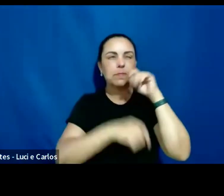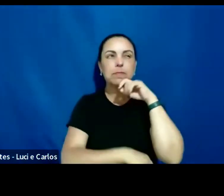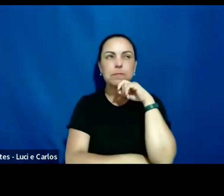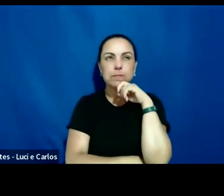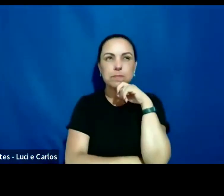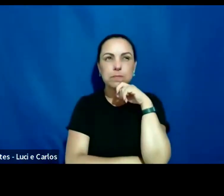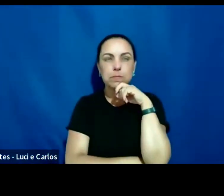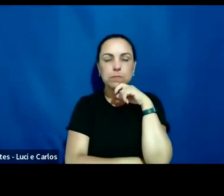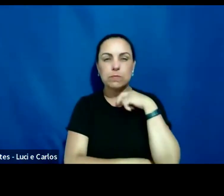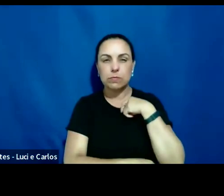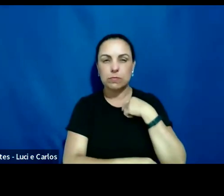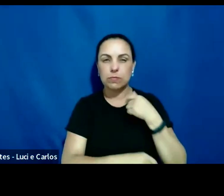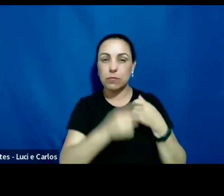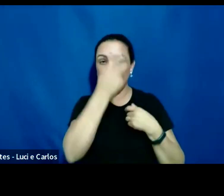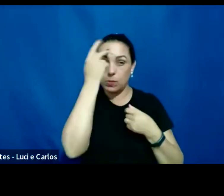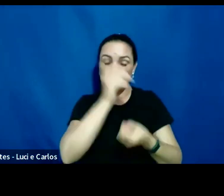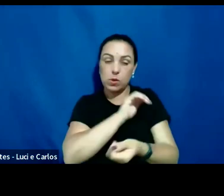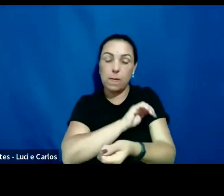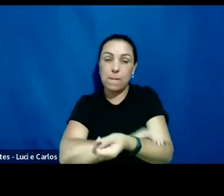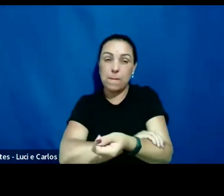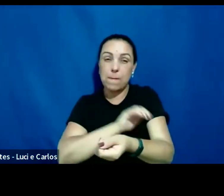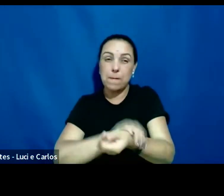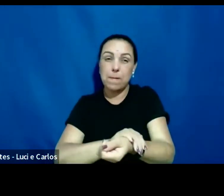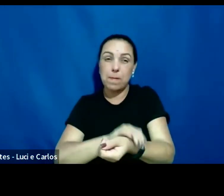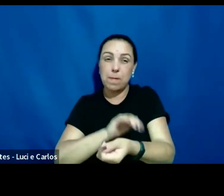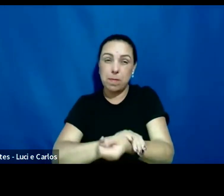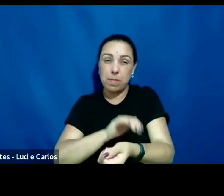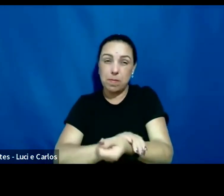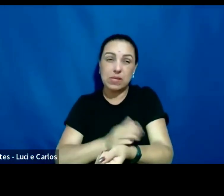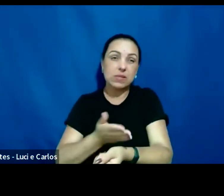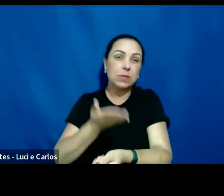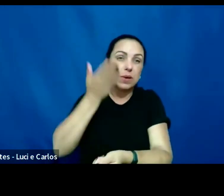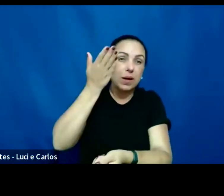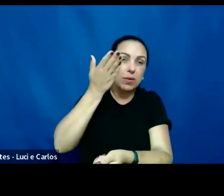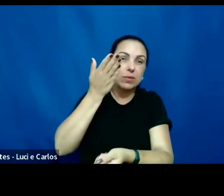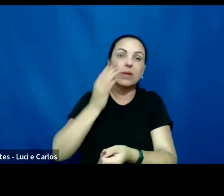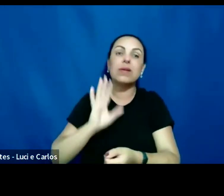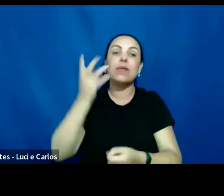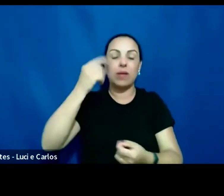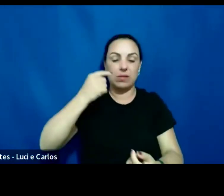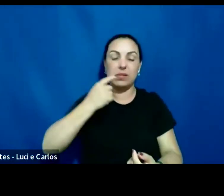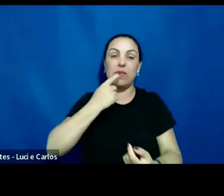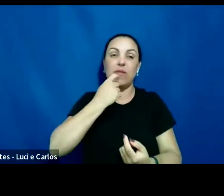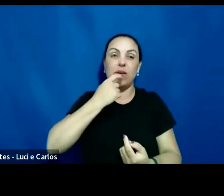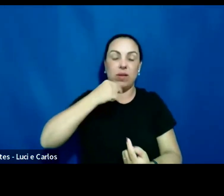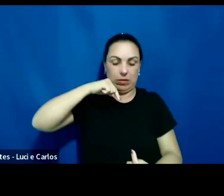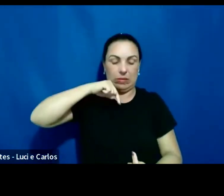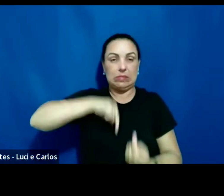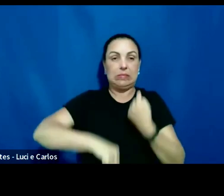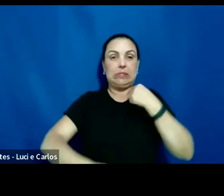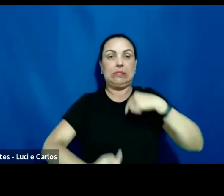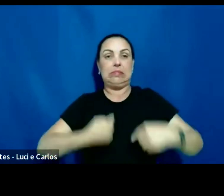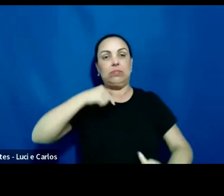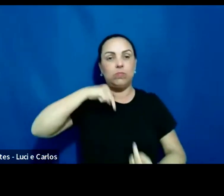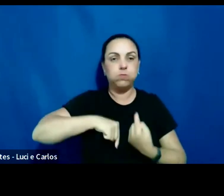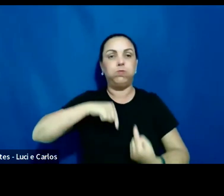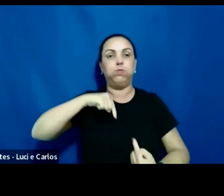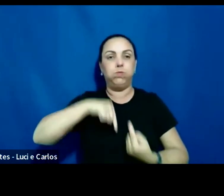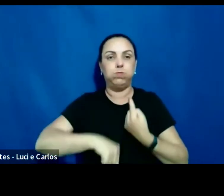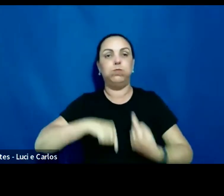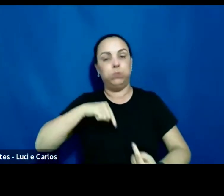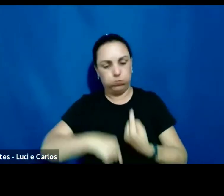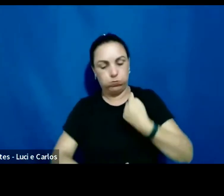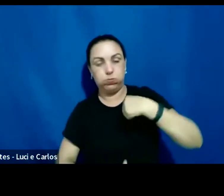que tem hipertensão, ela tem uma vasoconstrição que aperta os vasos para poder fluir o sangue com mais pressão, para chegar no